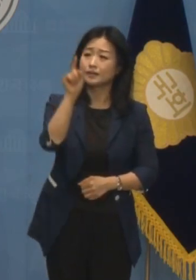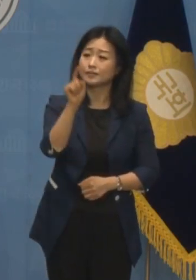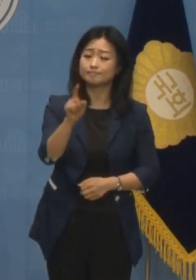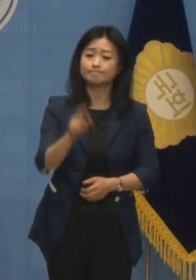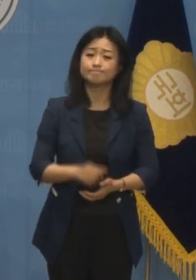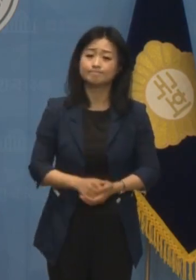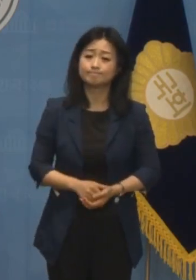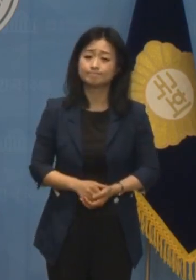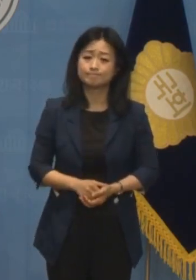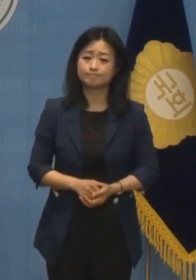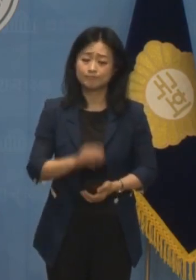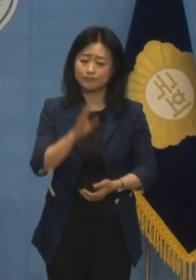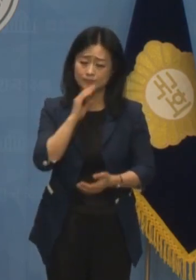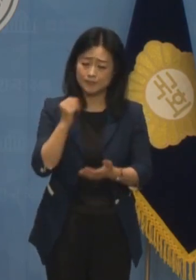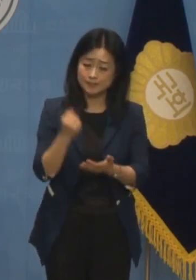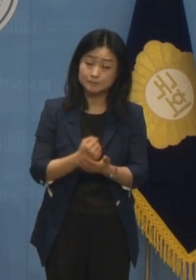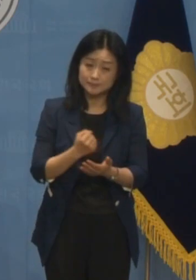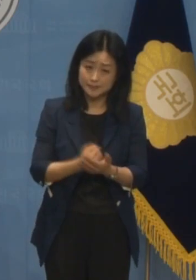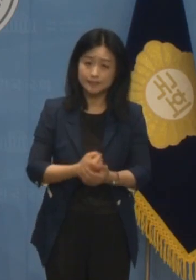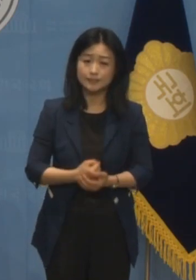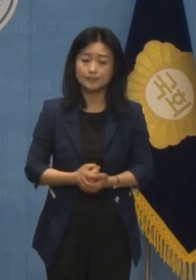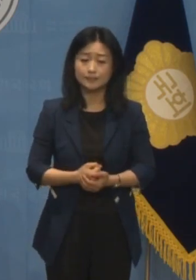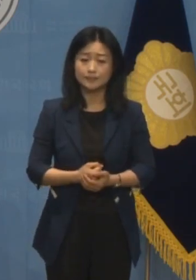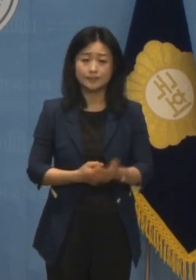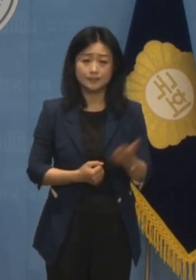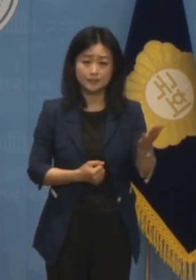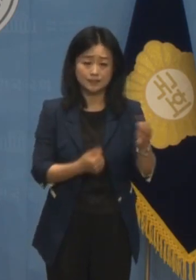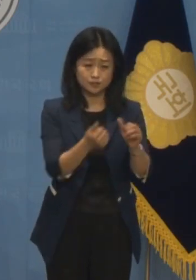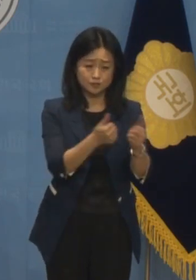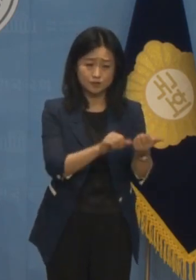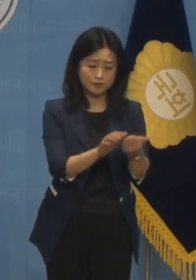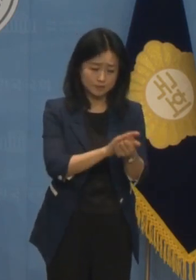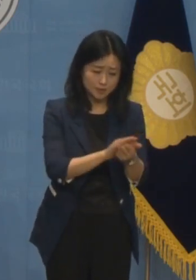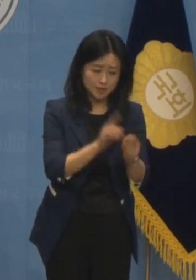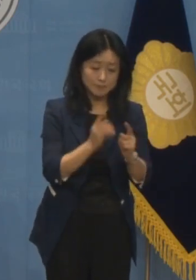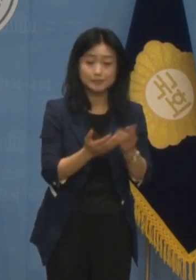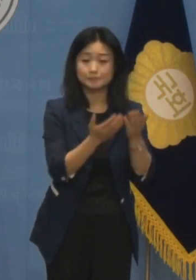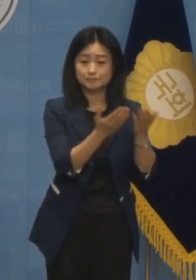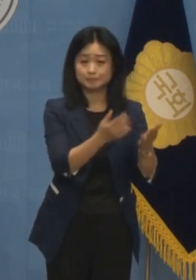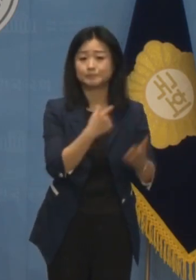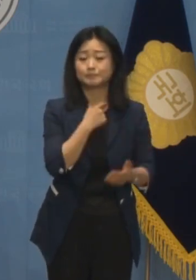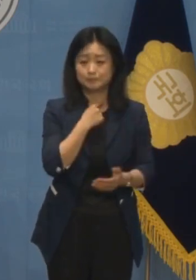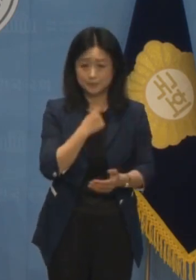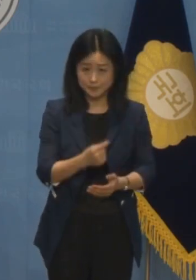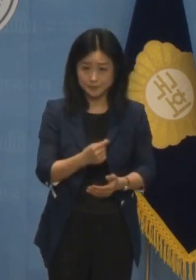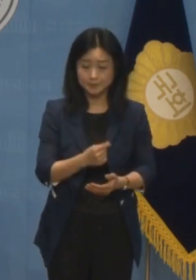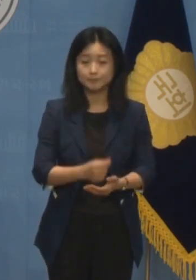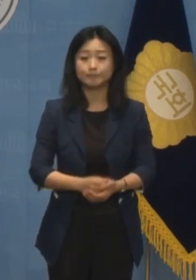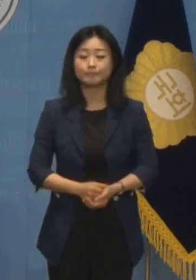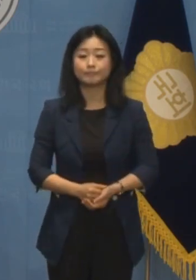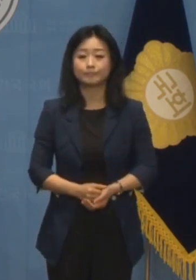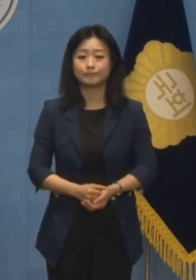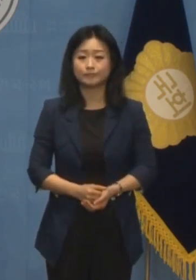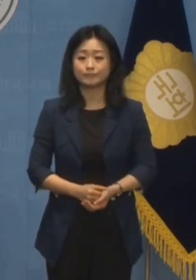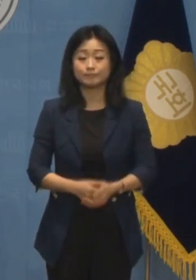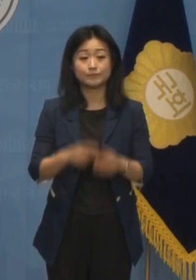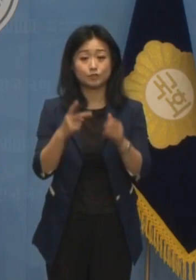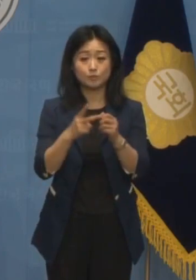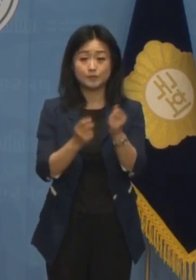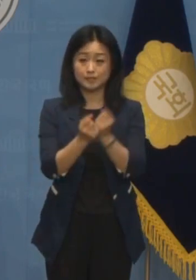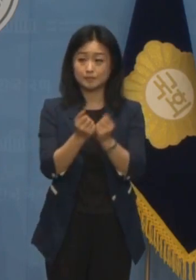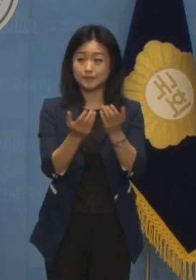없으십니까 비통한 심정으로 삼과 고인의 명복을 빕니다 두